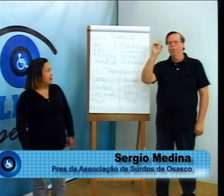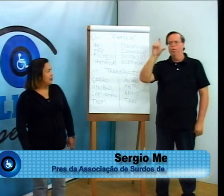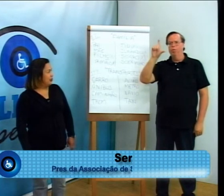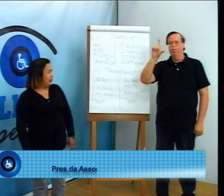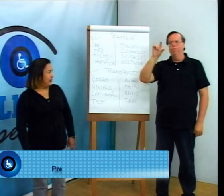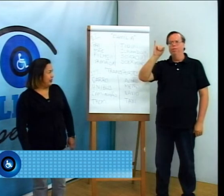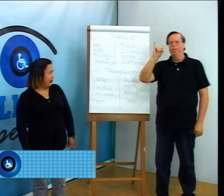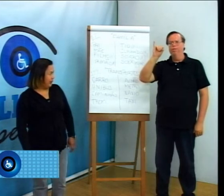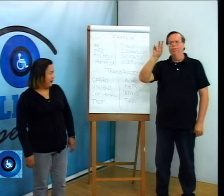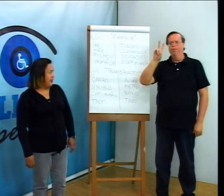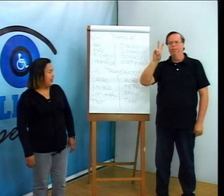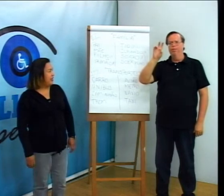de Oliveira,